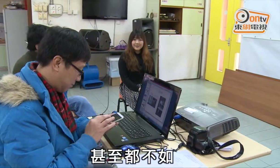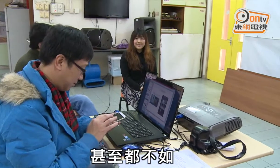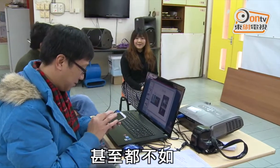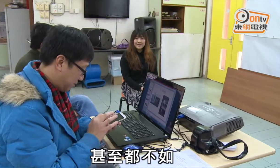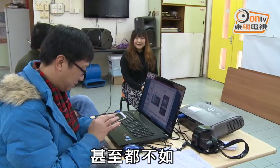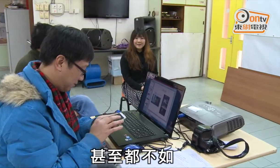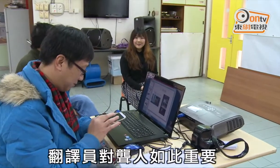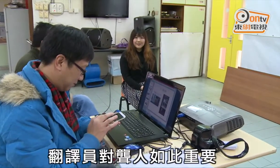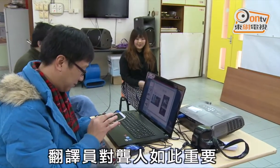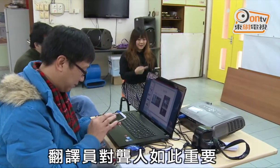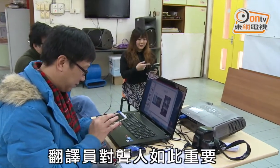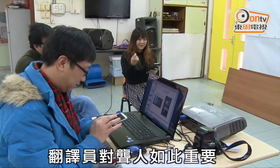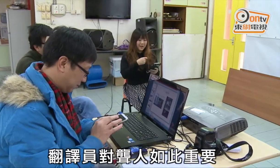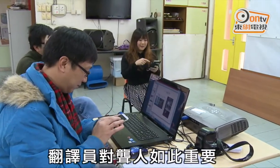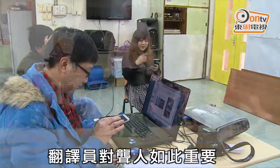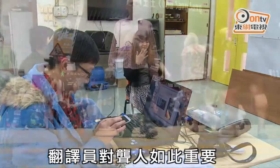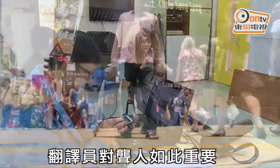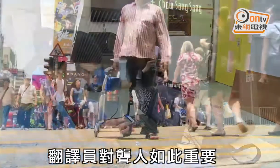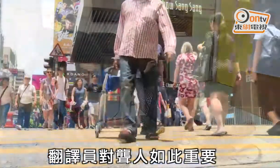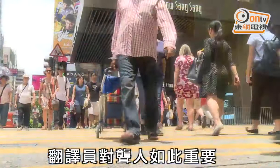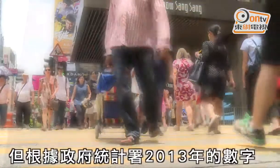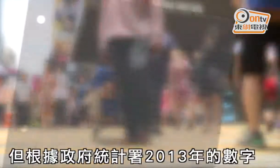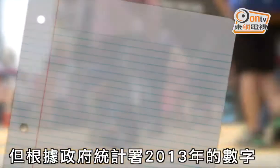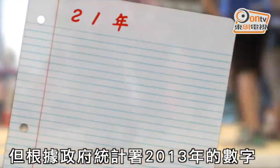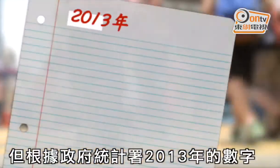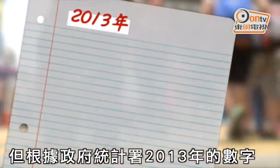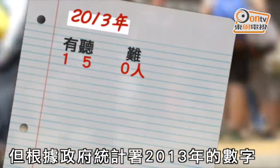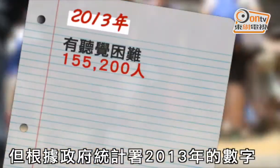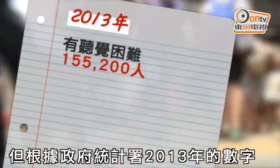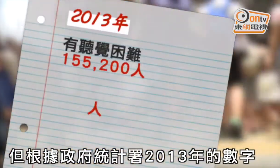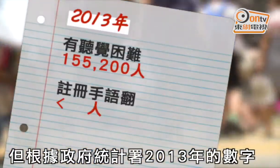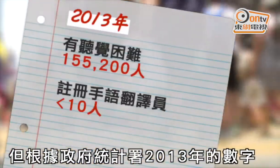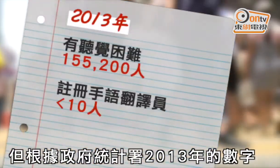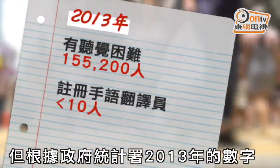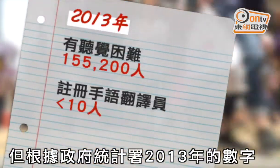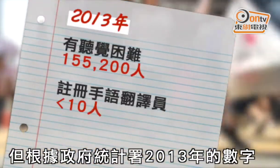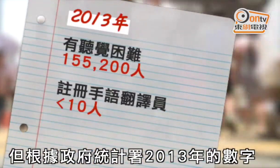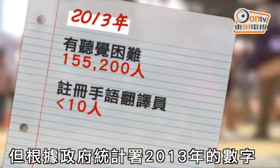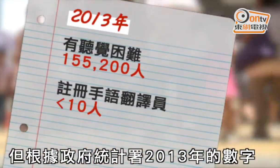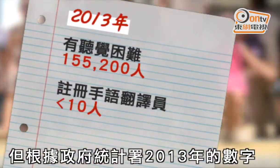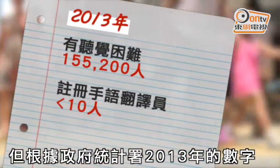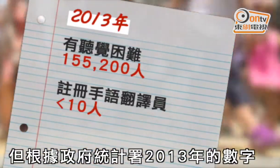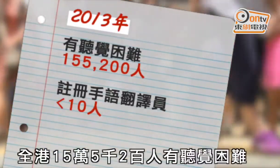添。 翻譯員對聾人咁重要，但係根據政府統計處2013年嘅數字，全